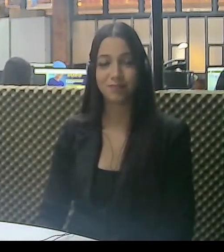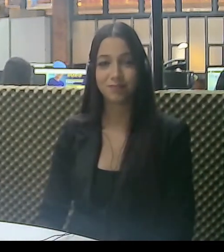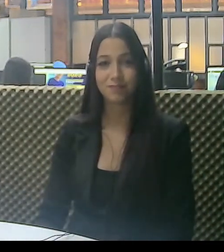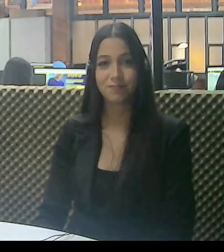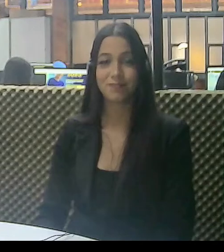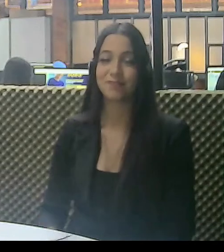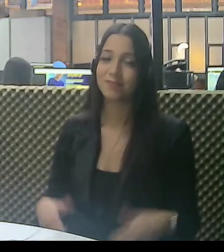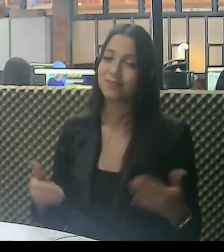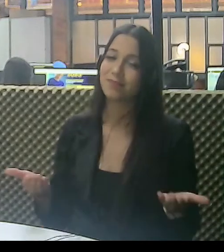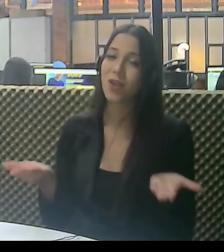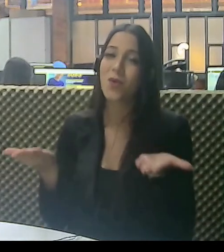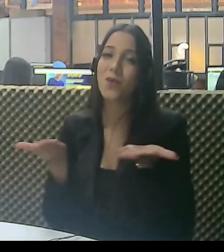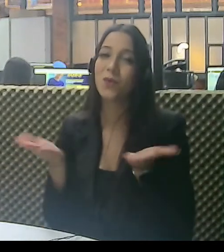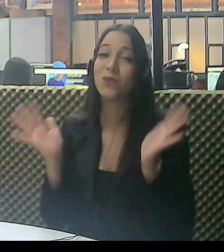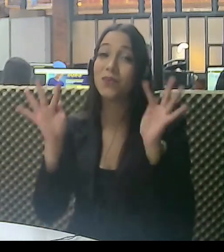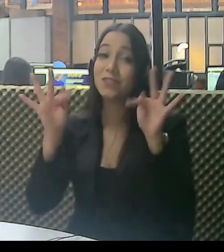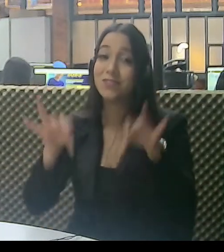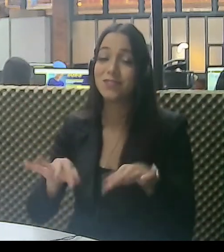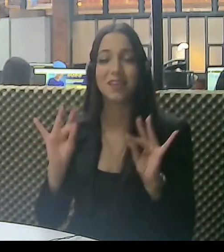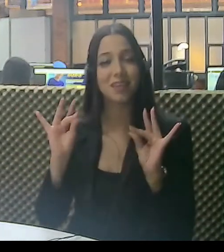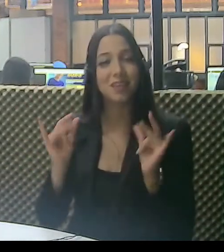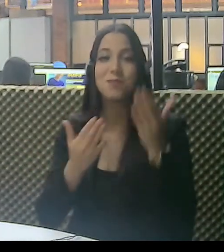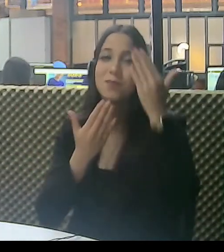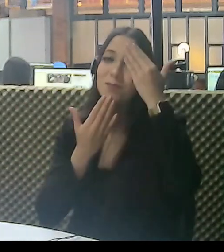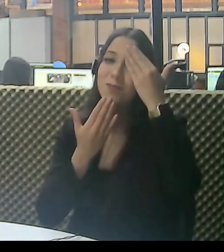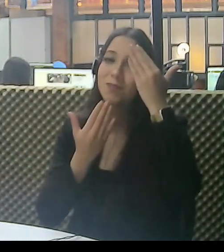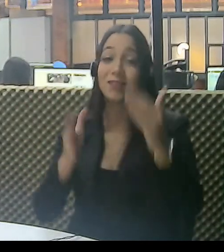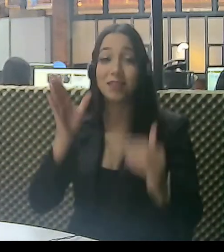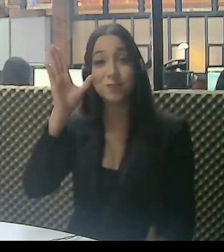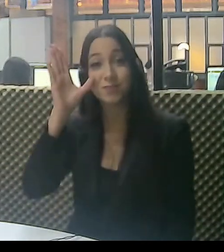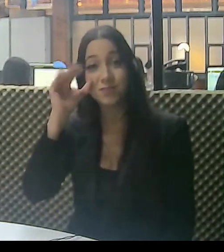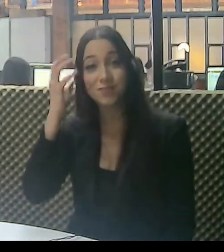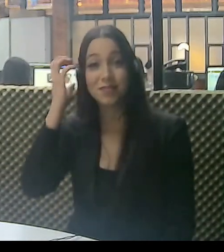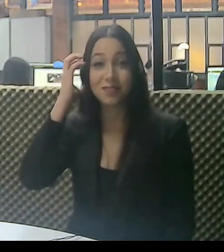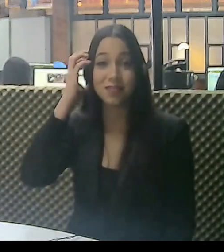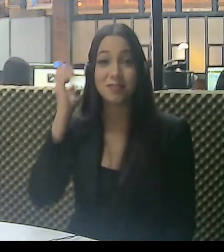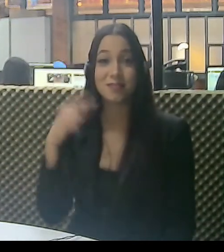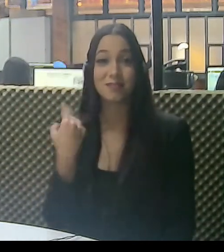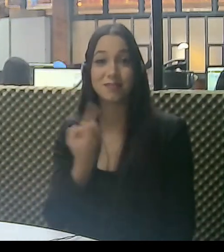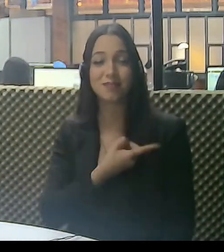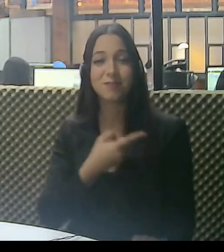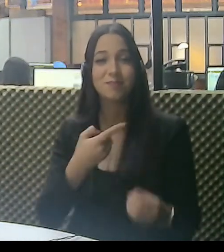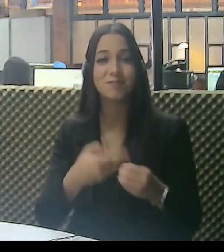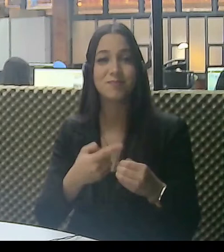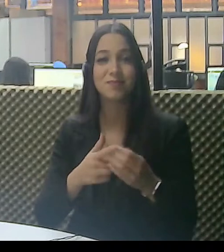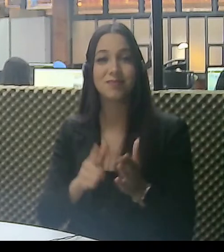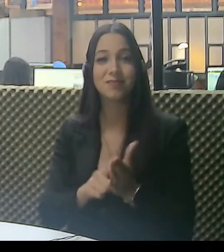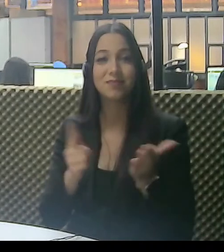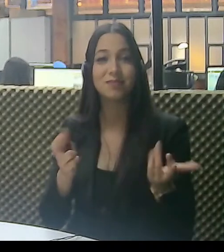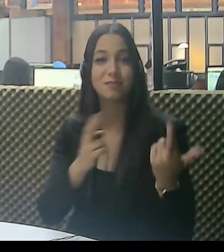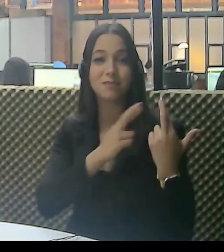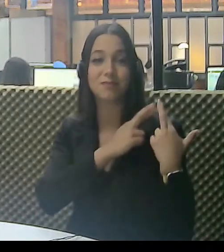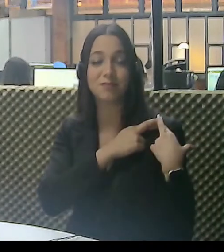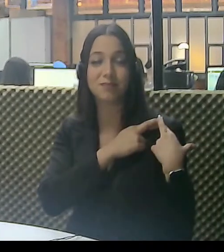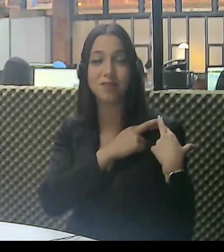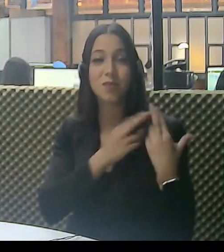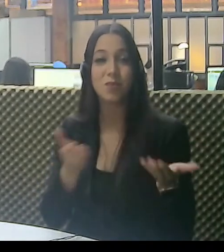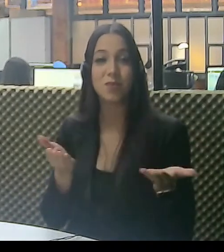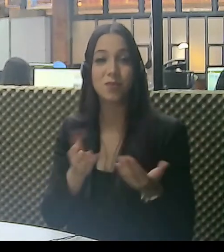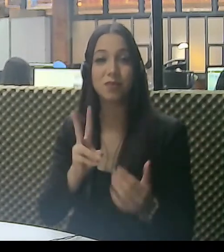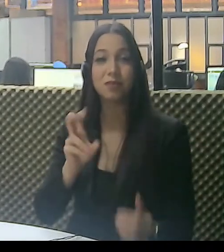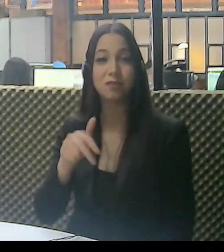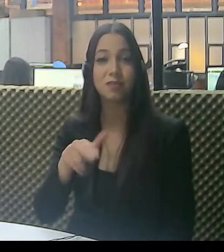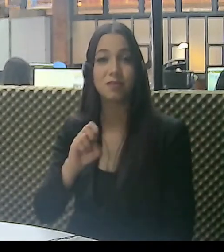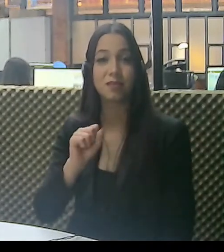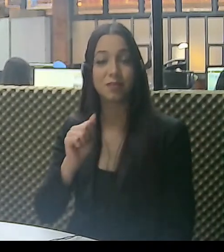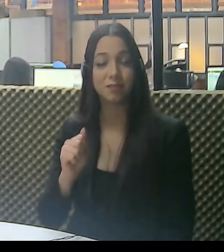notícias. E a edição de hoje fica por aqui. Obrigado pela sua audiência, Rádio Nossa Cidade. Jornalista responsável pela edição,